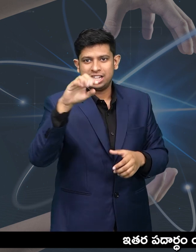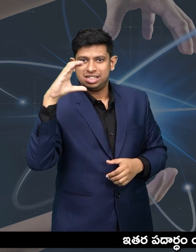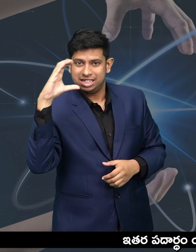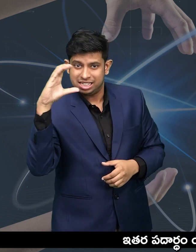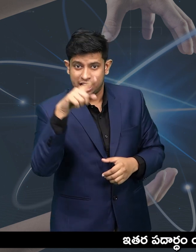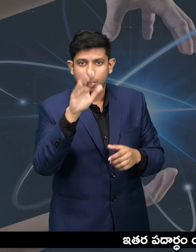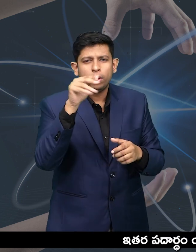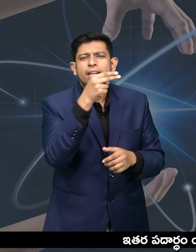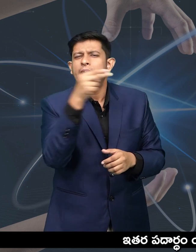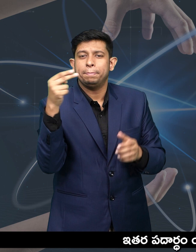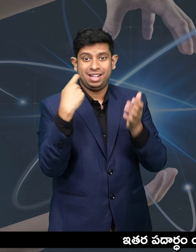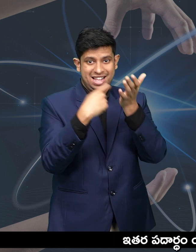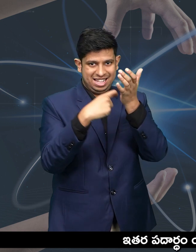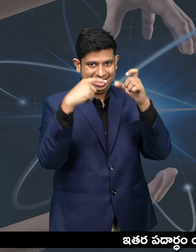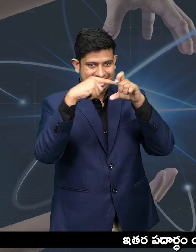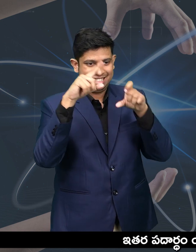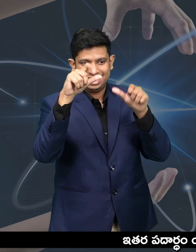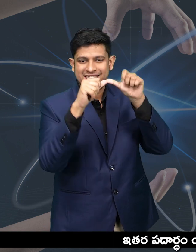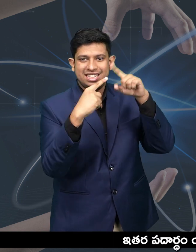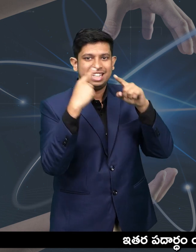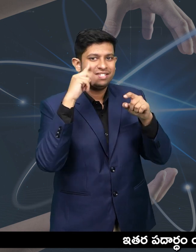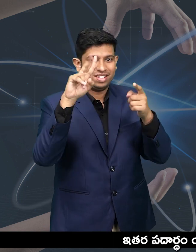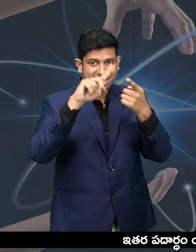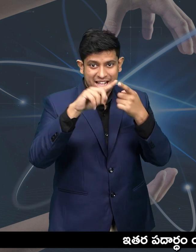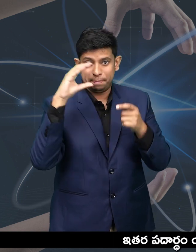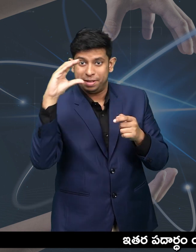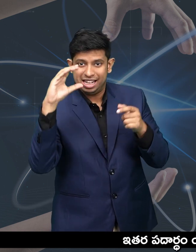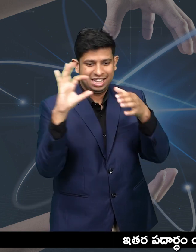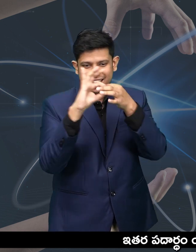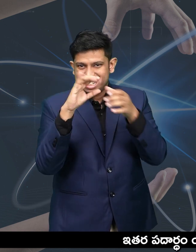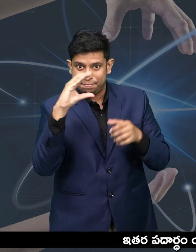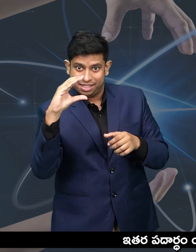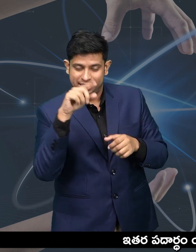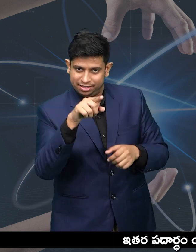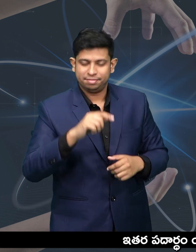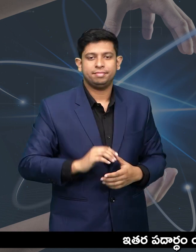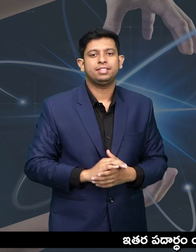యొక్క సాంద్రతను సాపేక్ష సాంద్రత అంటారు.